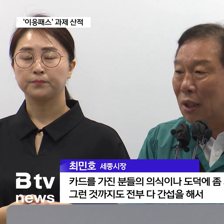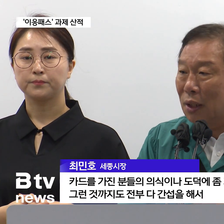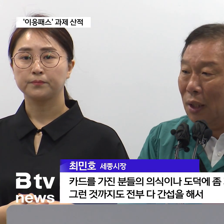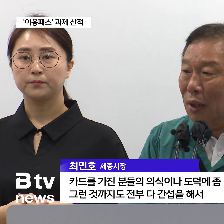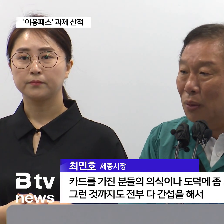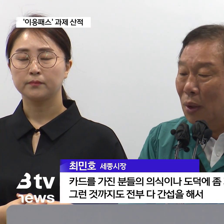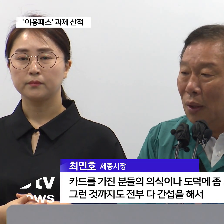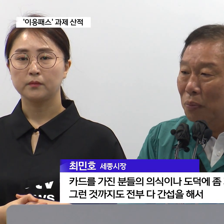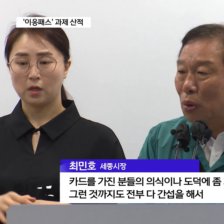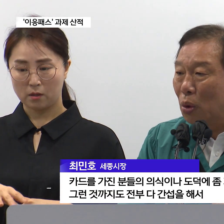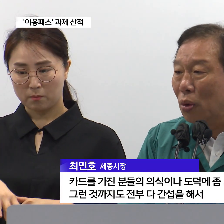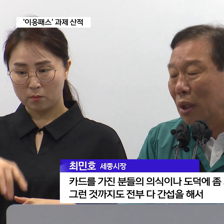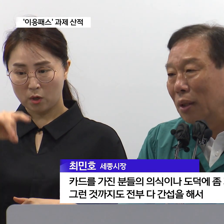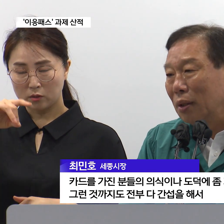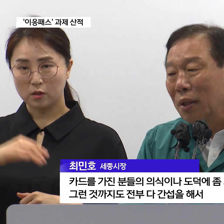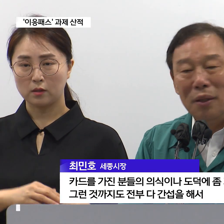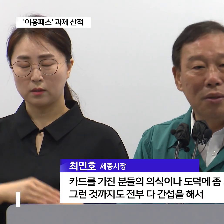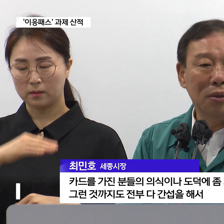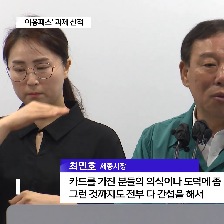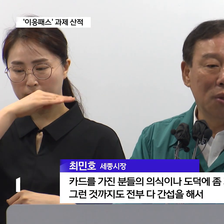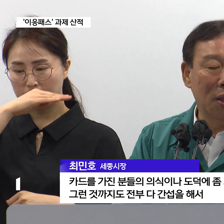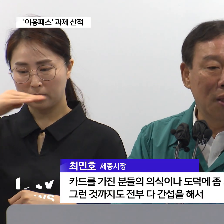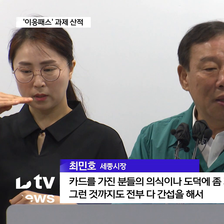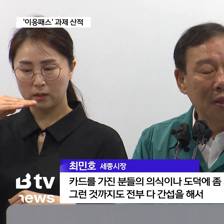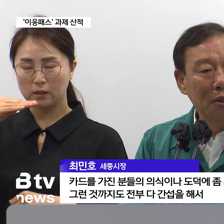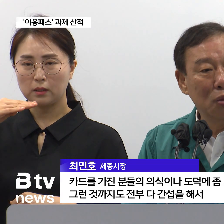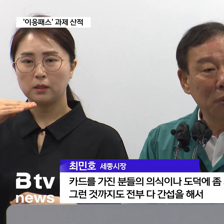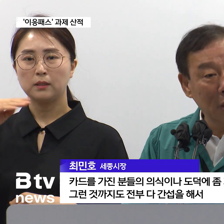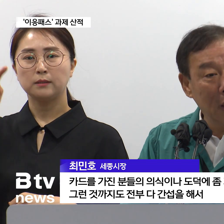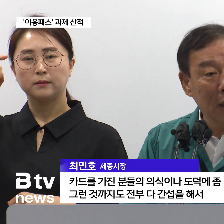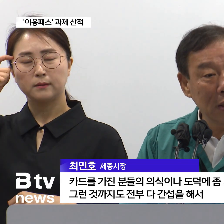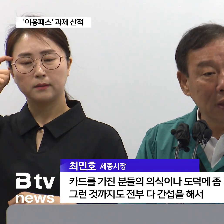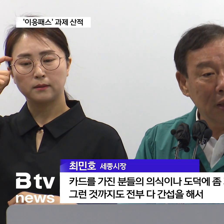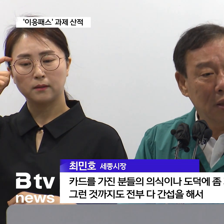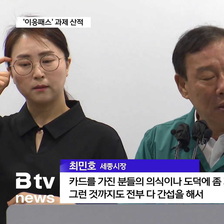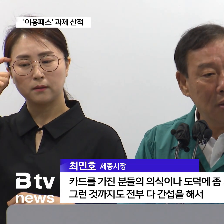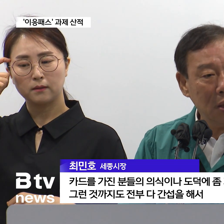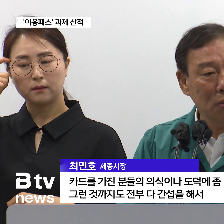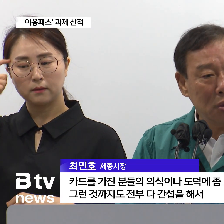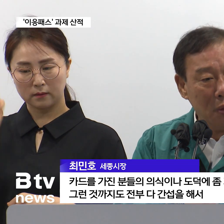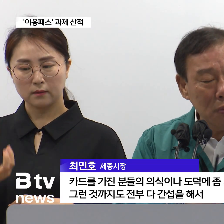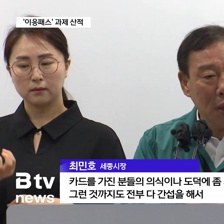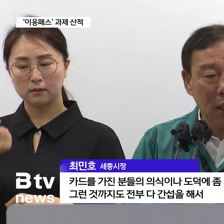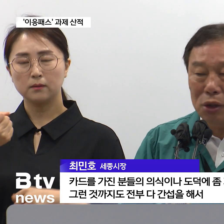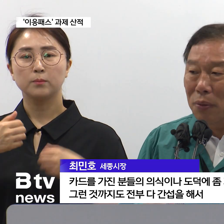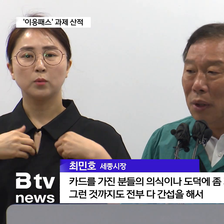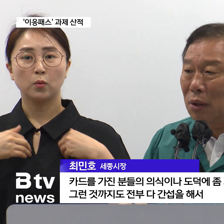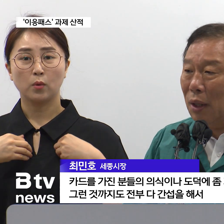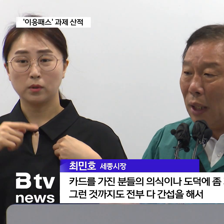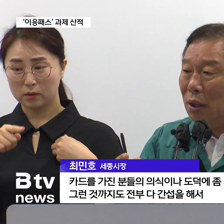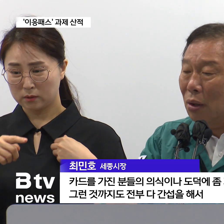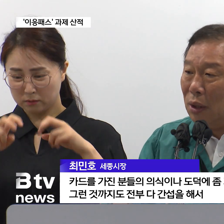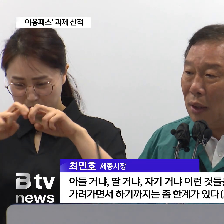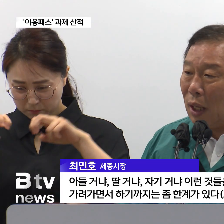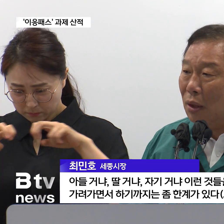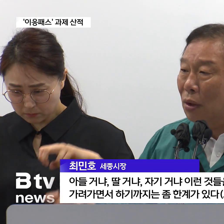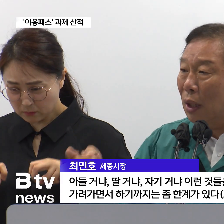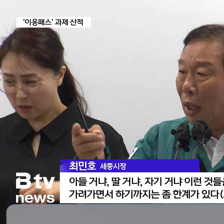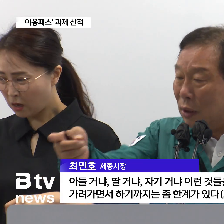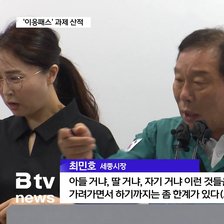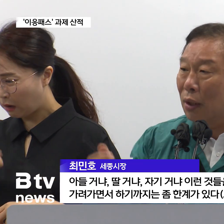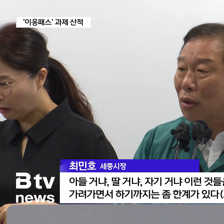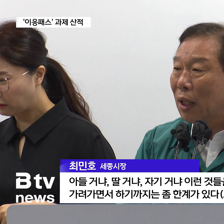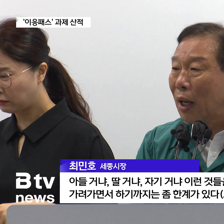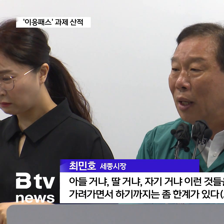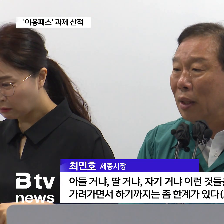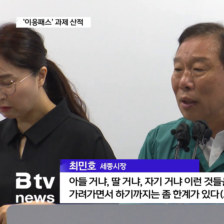뭐 의식이라 뭐 도덕의 그것을 우리가 좀 기대해야지 그런 것까지도 전부 다 간섭으로 해서 아들 거냐 딸